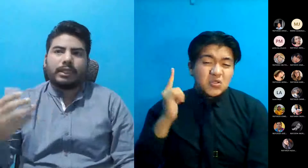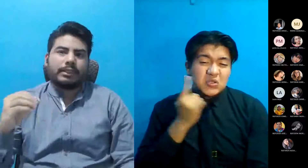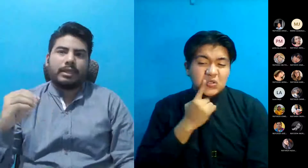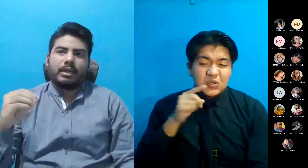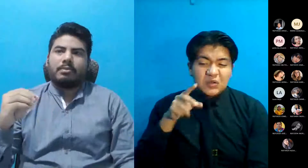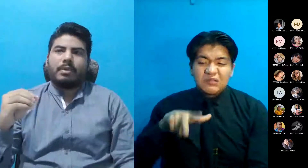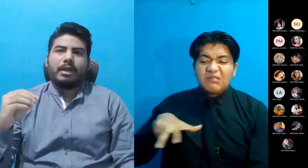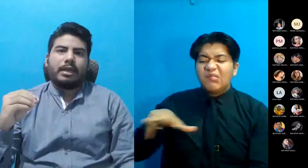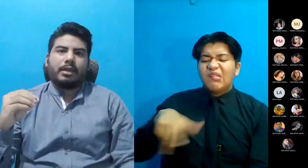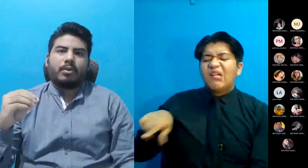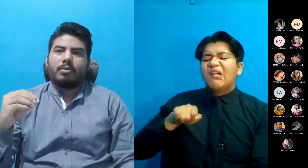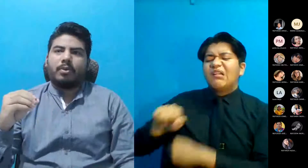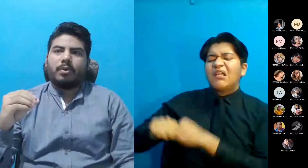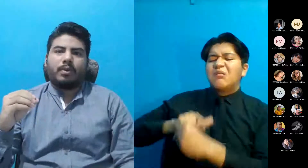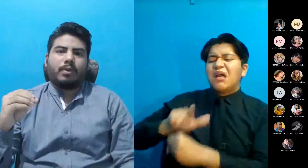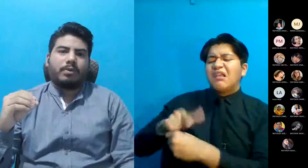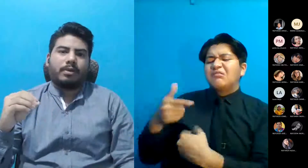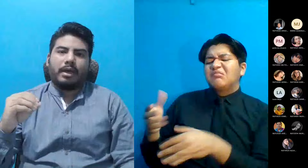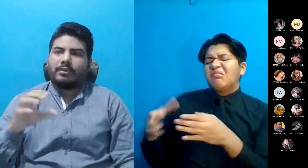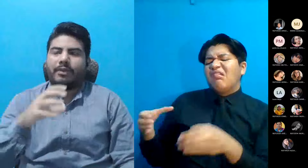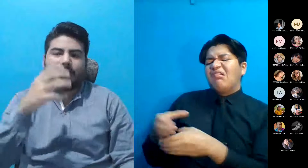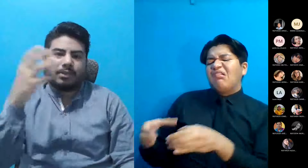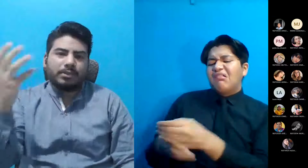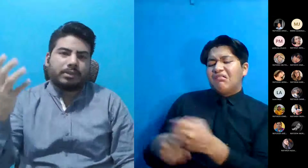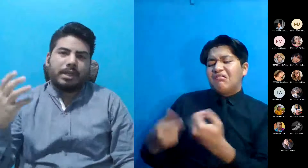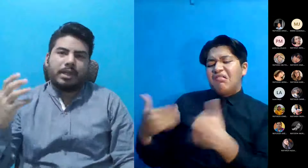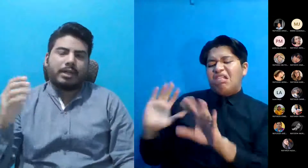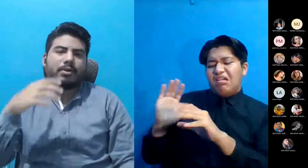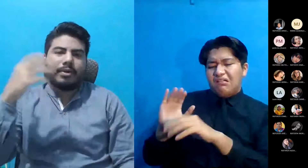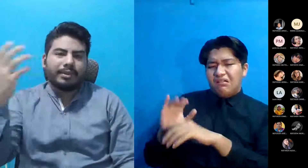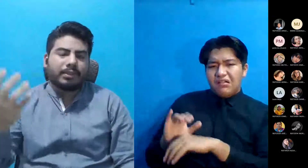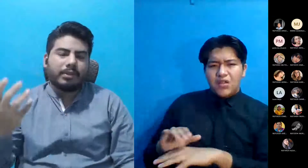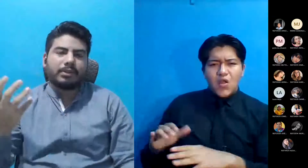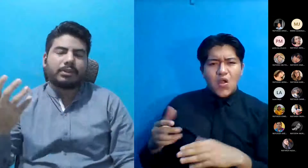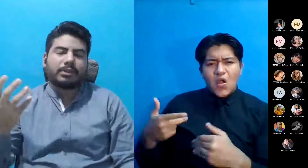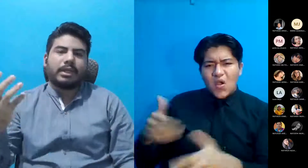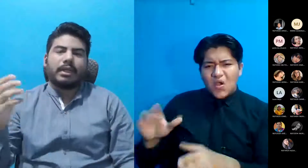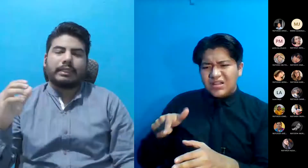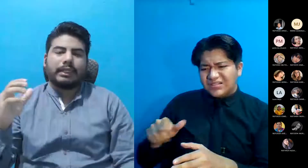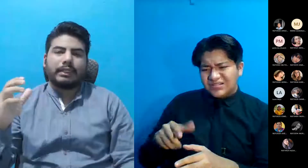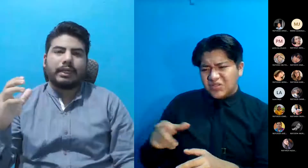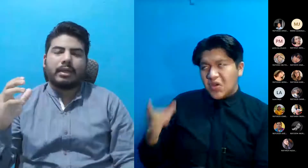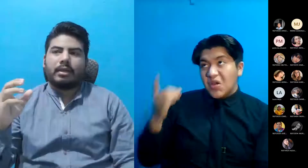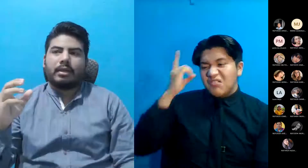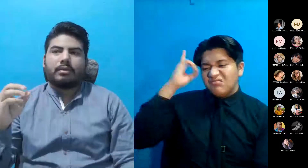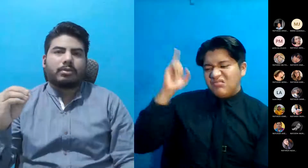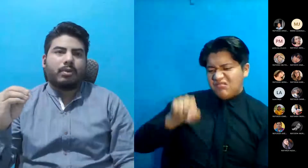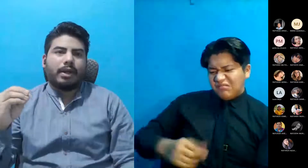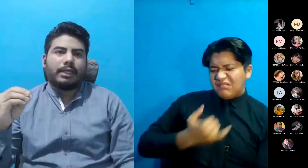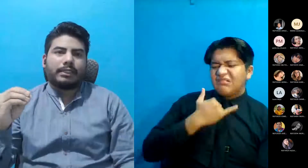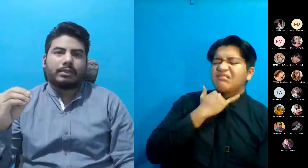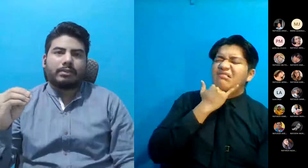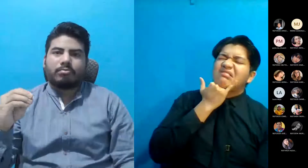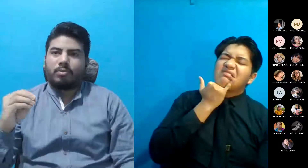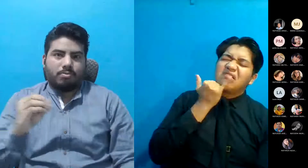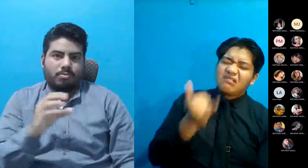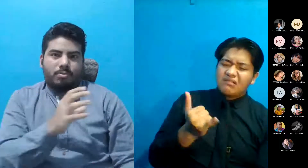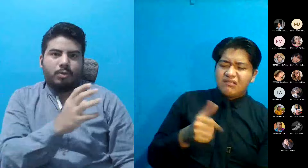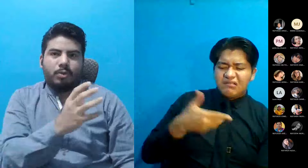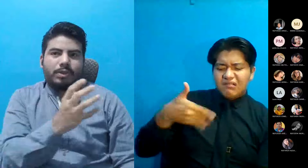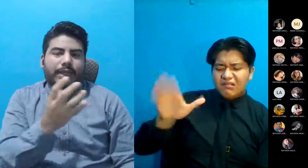como cosas, como precios, errores de Dios, etcétera, de los